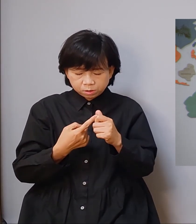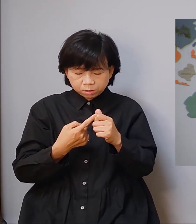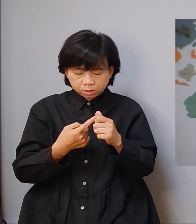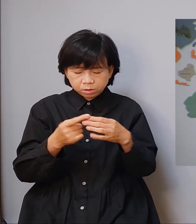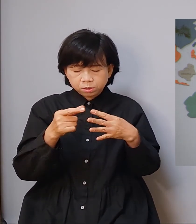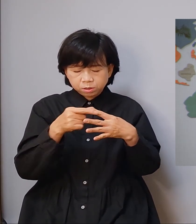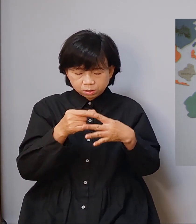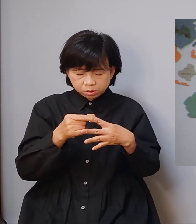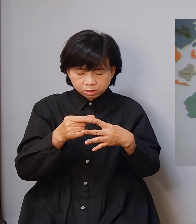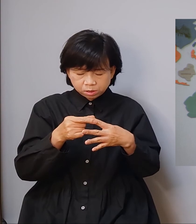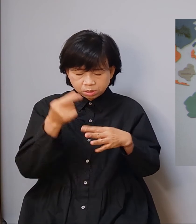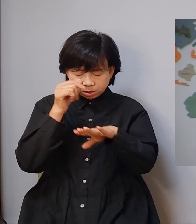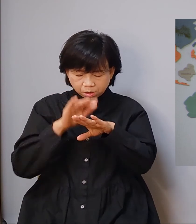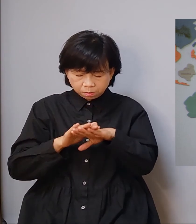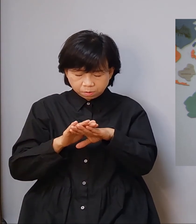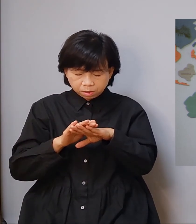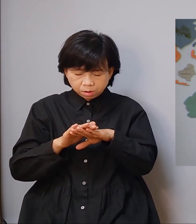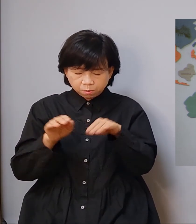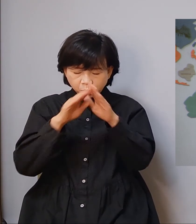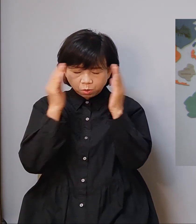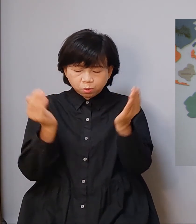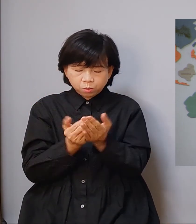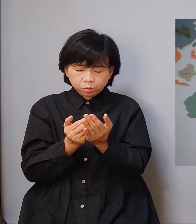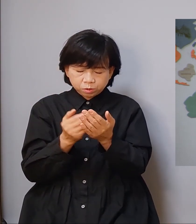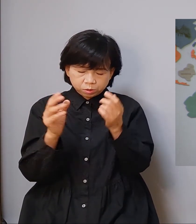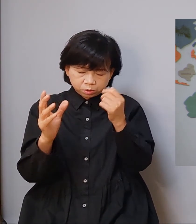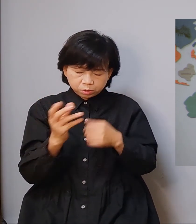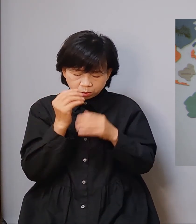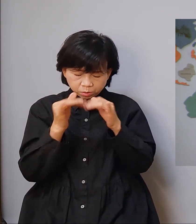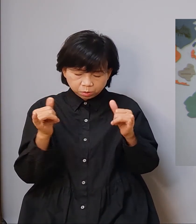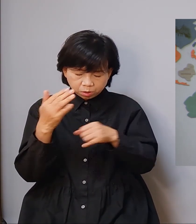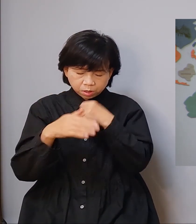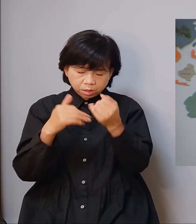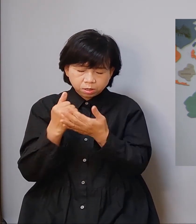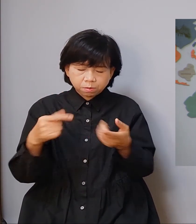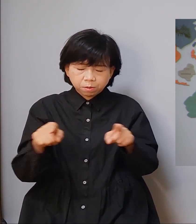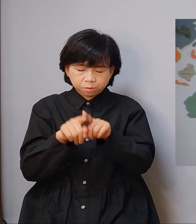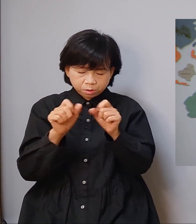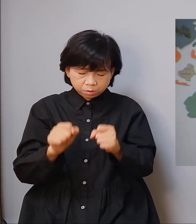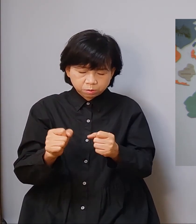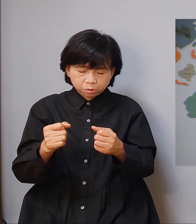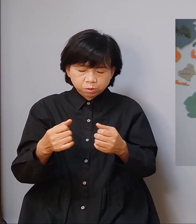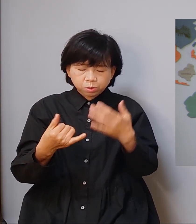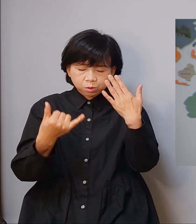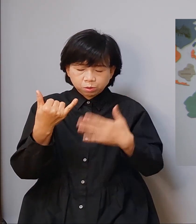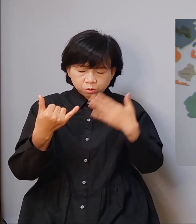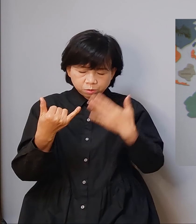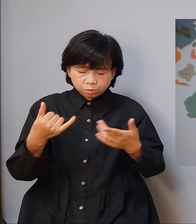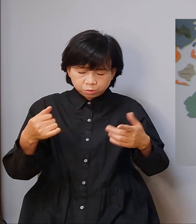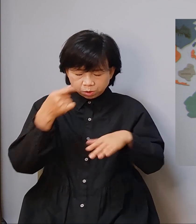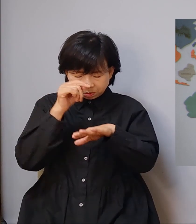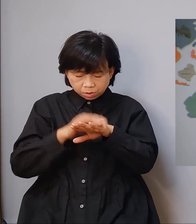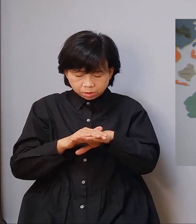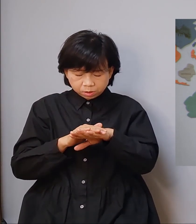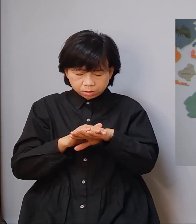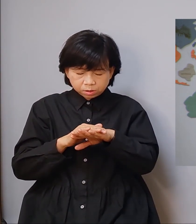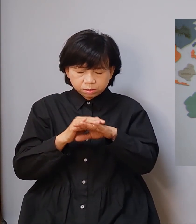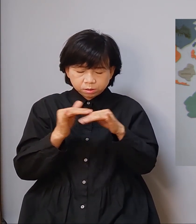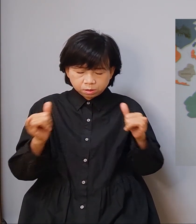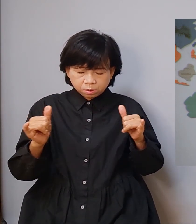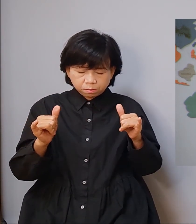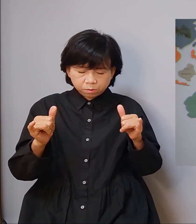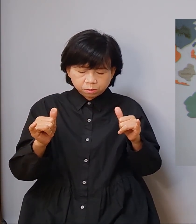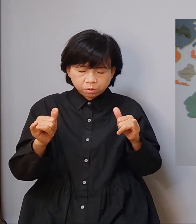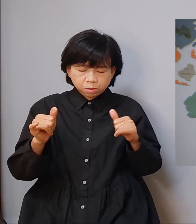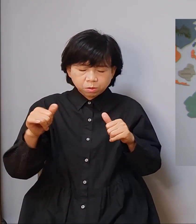성도들 가운데 함께 하시고, 이만저만해서 또 유튜브로 예배드리는 사랑하는 성도들이 있다면 그 환경을 열어주셔서